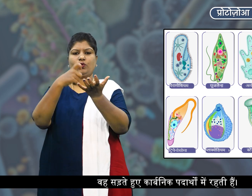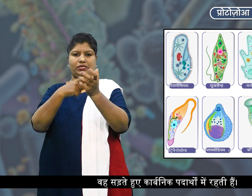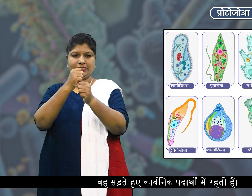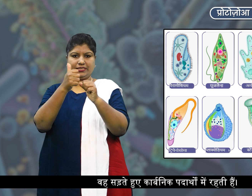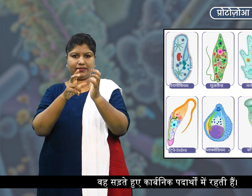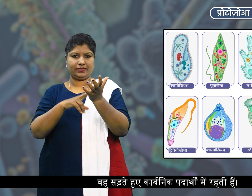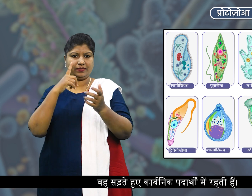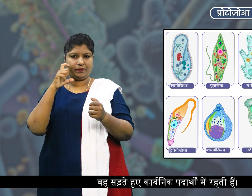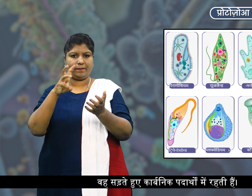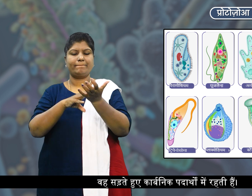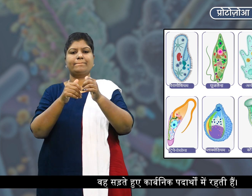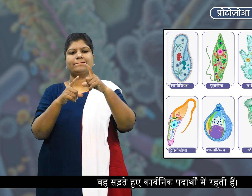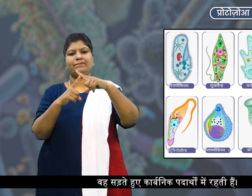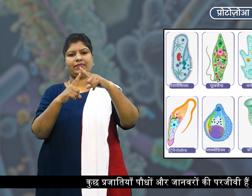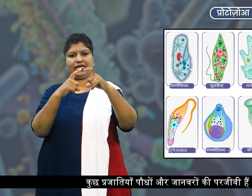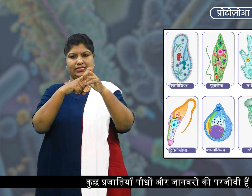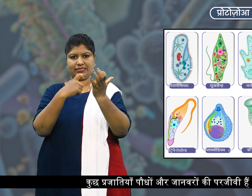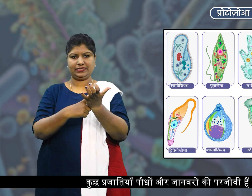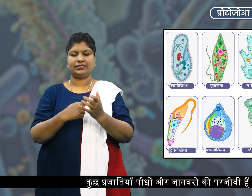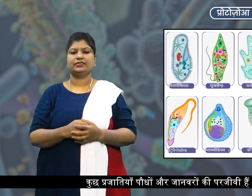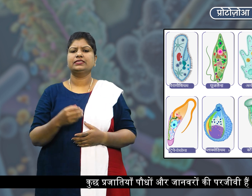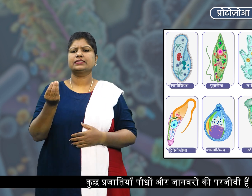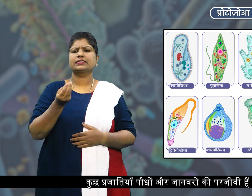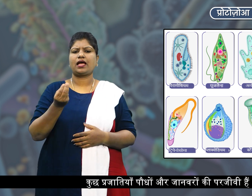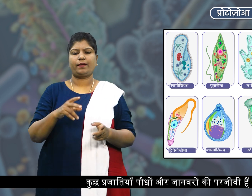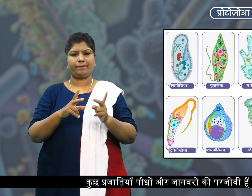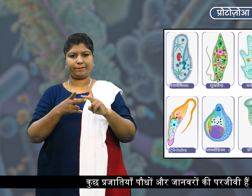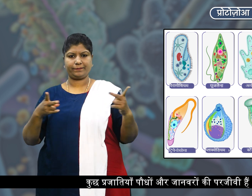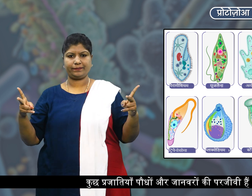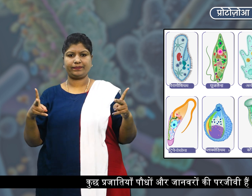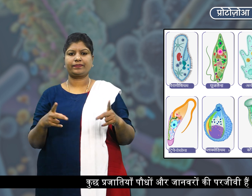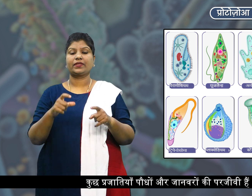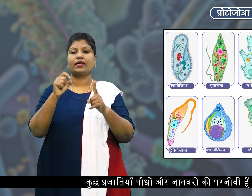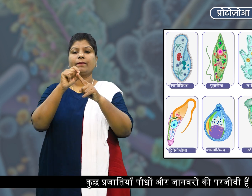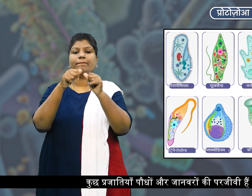हुए कार्बनिक पदार्थों में रहती हैं। कुछ प्रजातियां पौधों और जानवरों की परजीवी हैं,